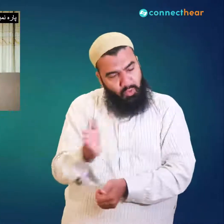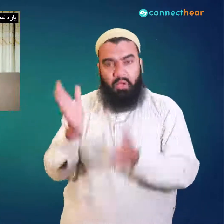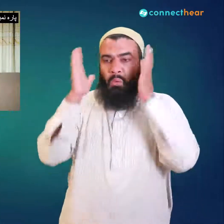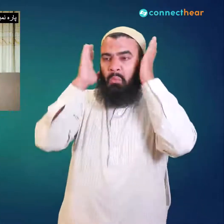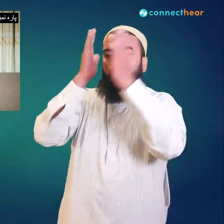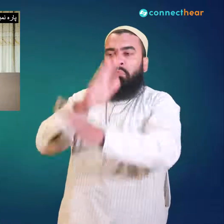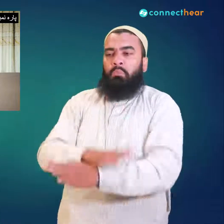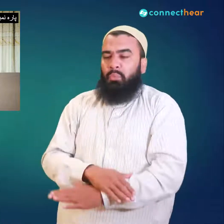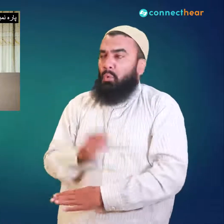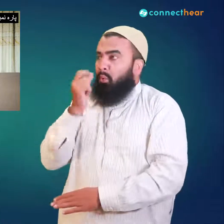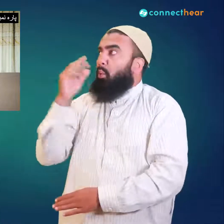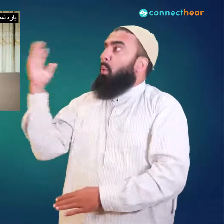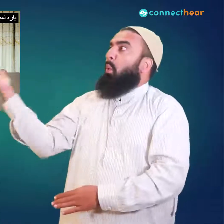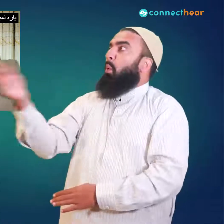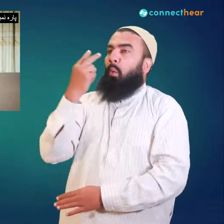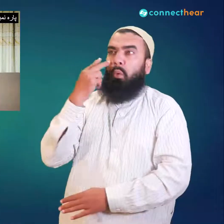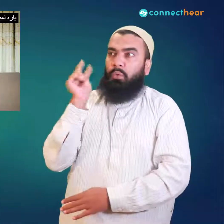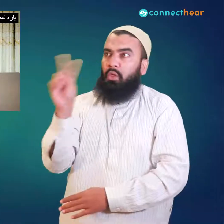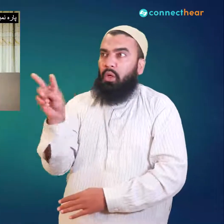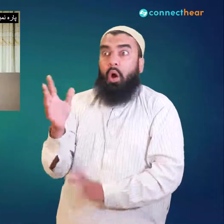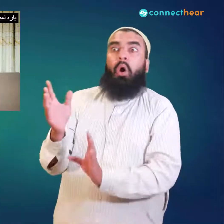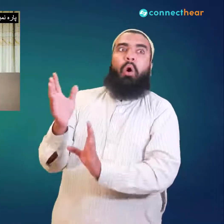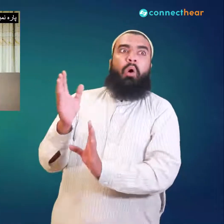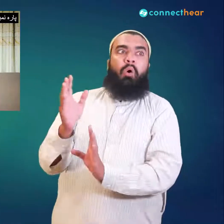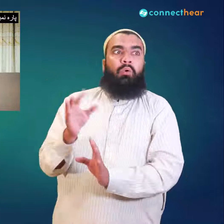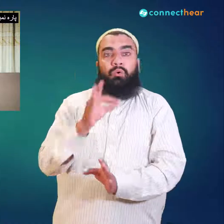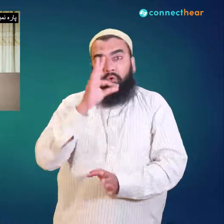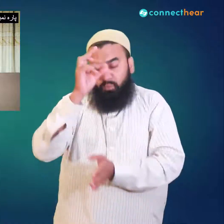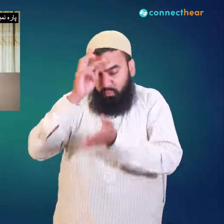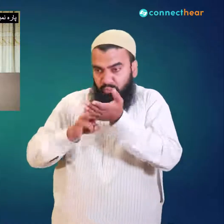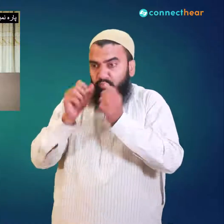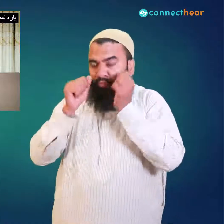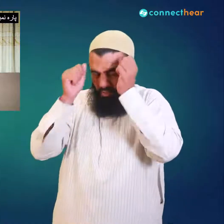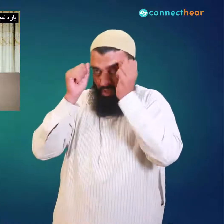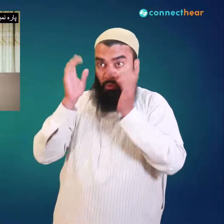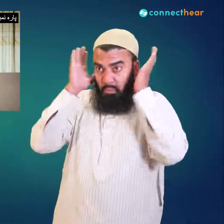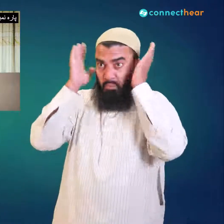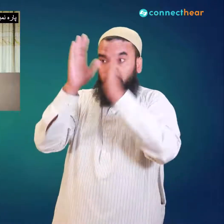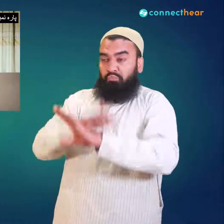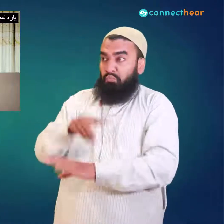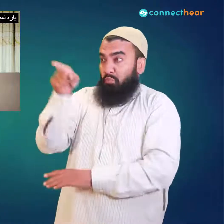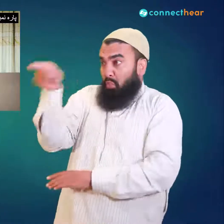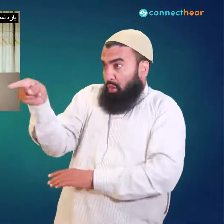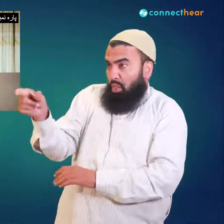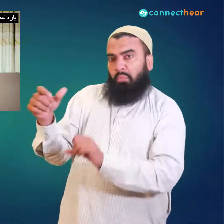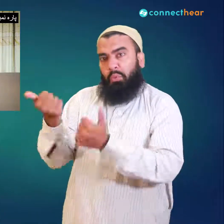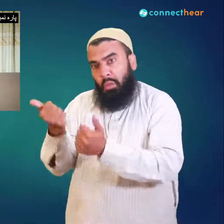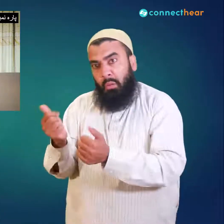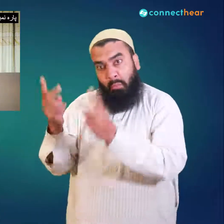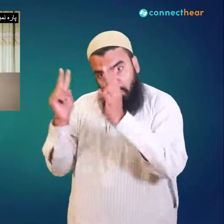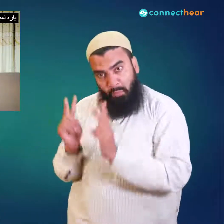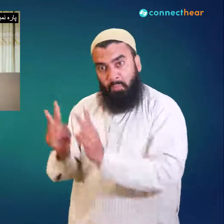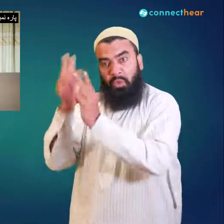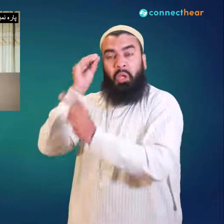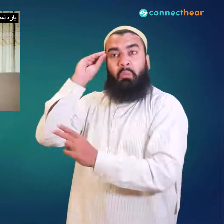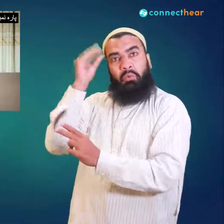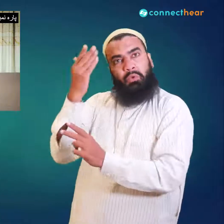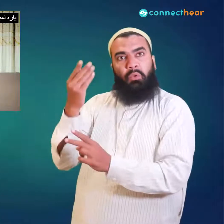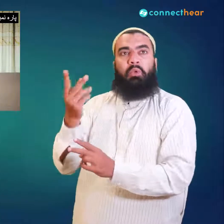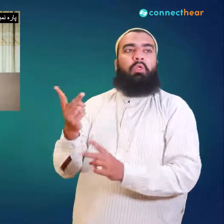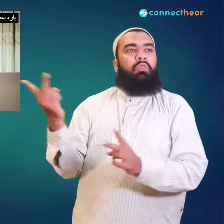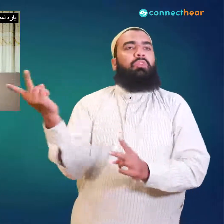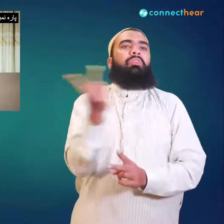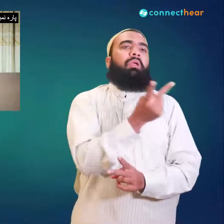جائے کہ یہ مسجد ہے۔ اصل مقصد ان کا کچھ اور تھا جو دل کے اندر انہوں نے چھپایا ہوا تھا۔ آپ صلی اللہ